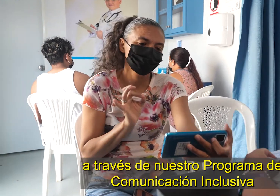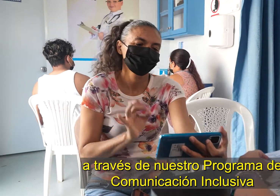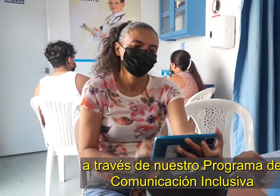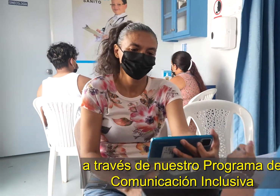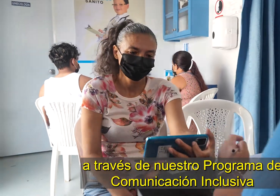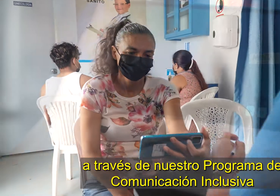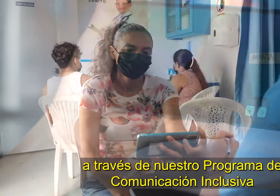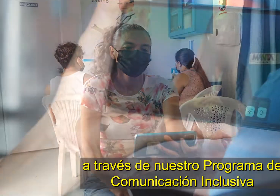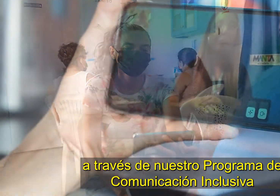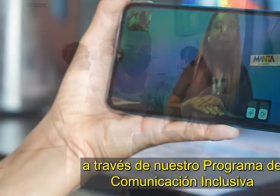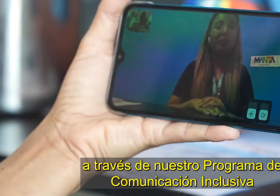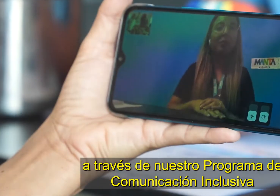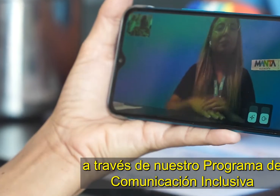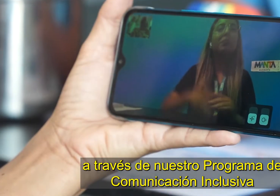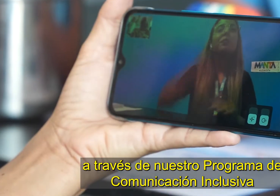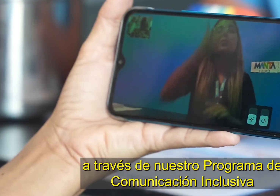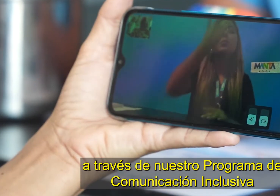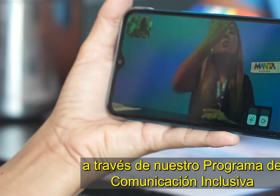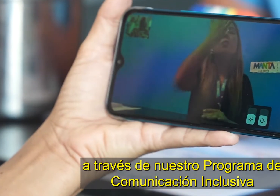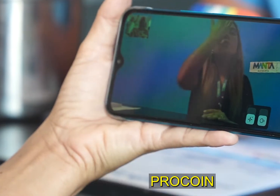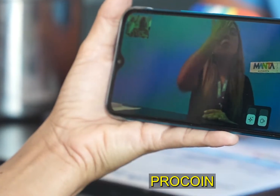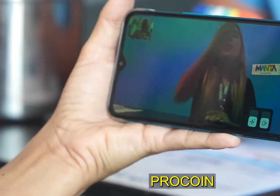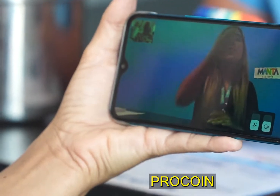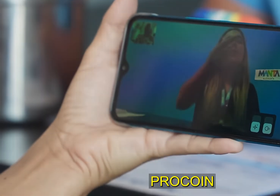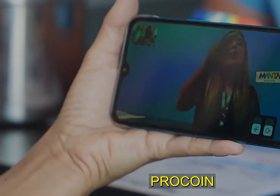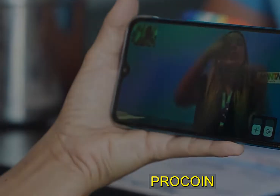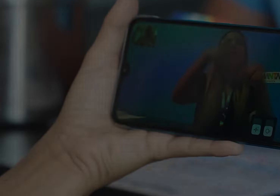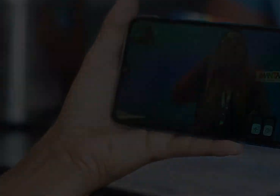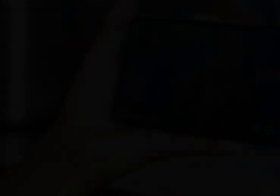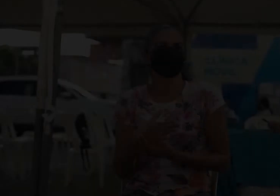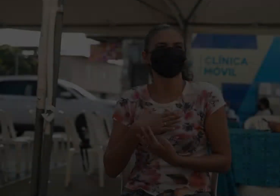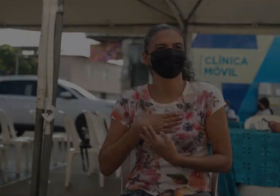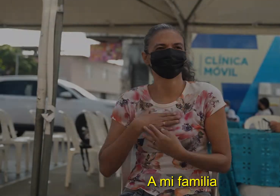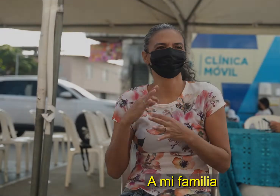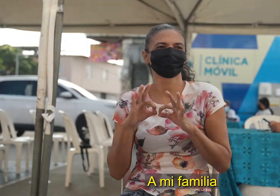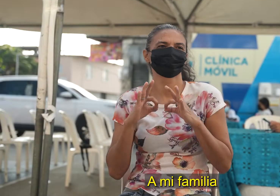través de nuestro programa de comunicación inclusiva PROCOIN.